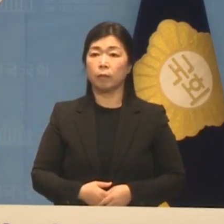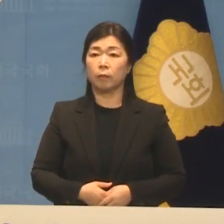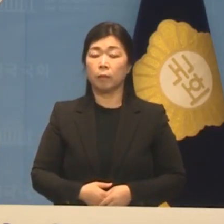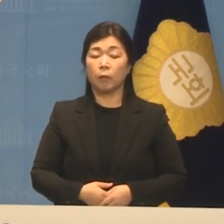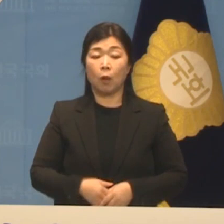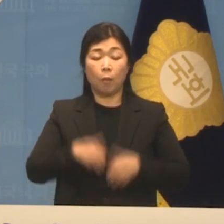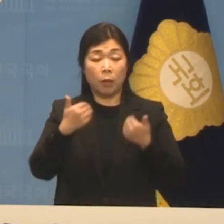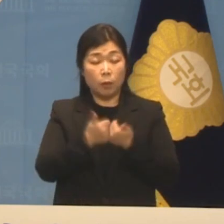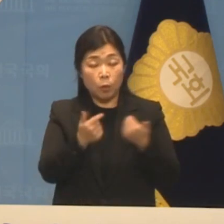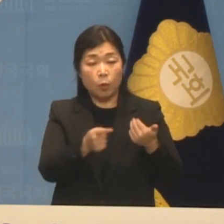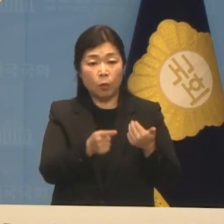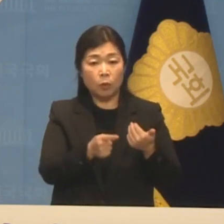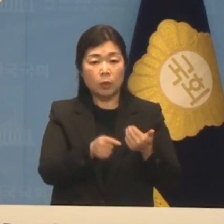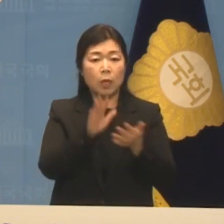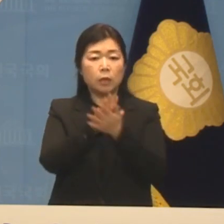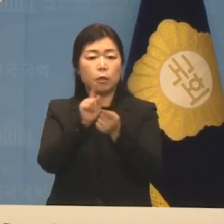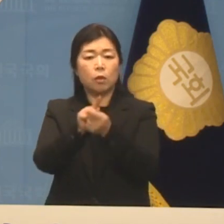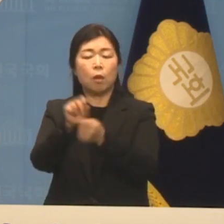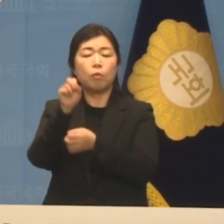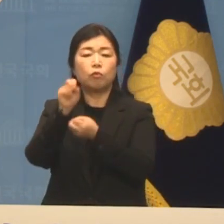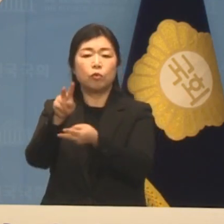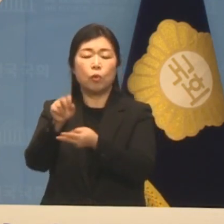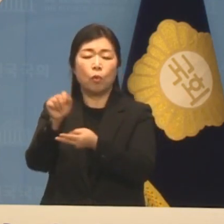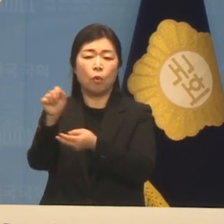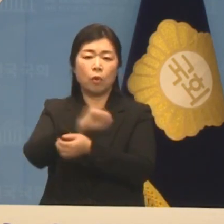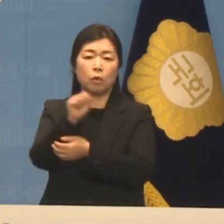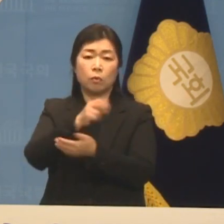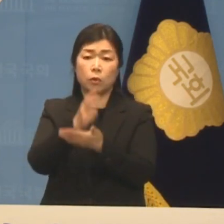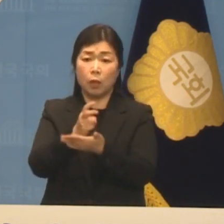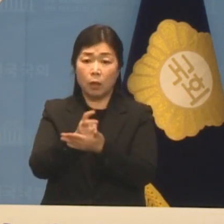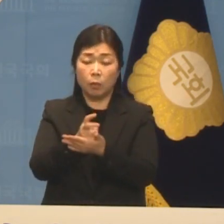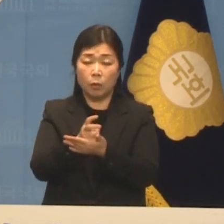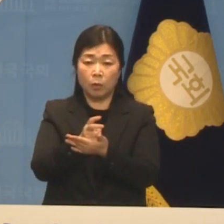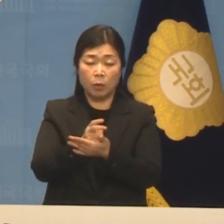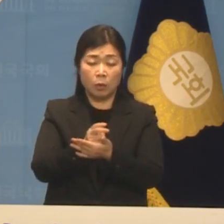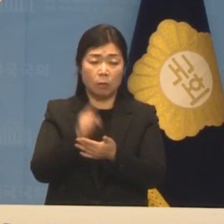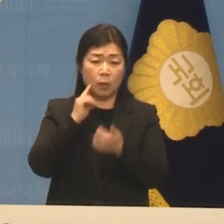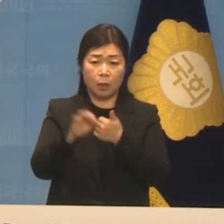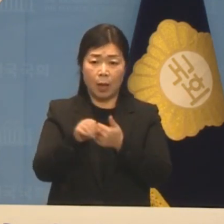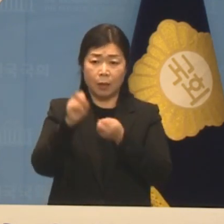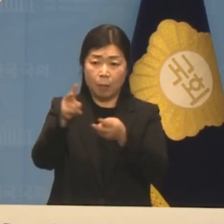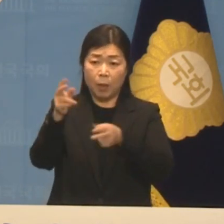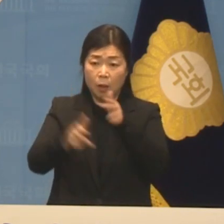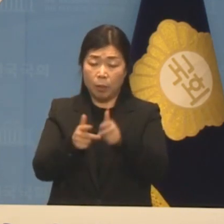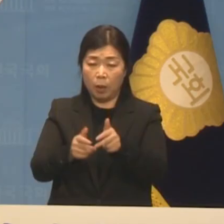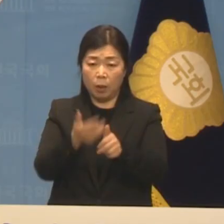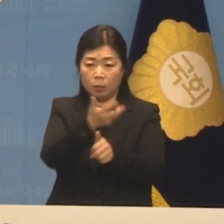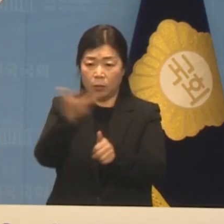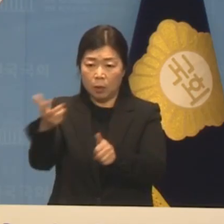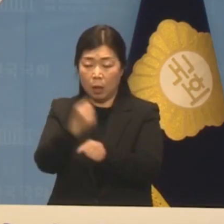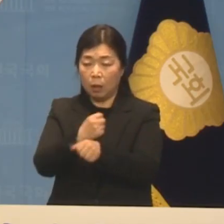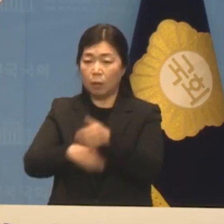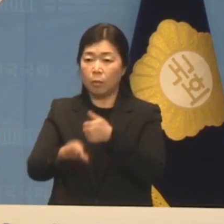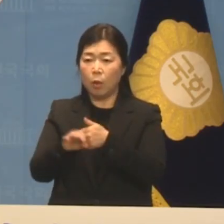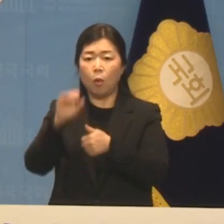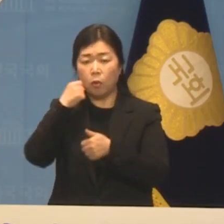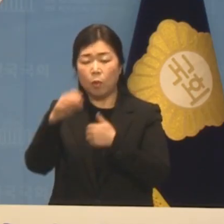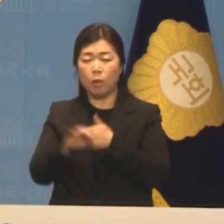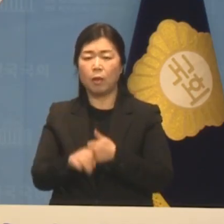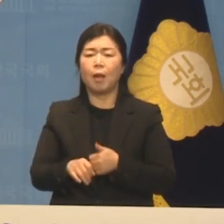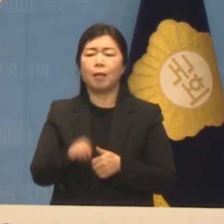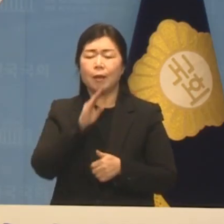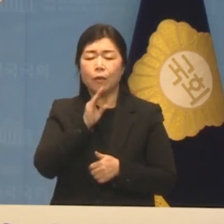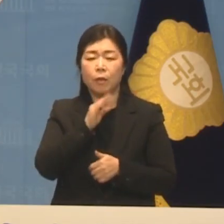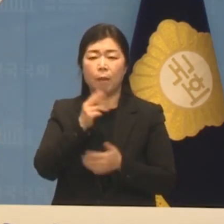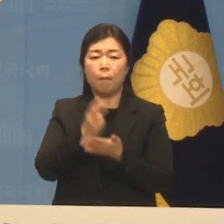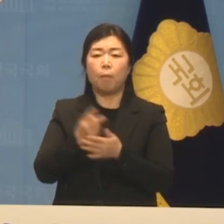반대로 화원법상 직접 운송 의무 제도를 택배사업에 적용하기 어렵다면 당연히 생물법을 개정을 통해 법안을 보완해야